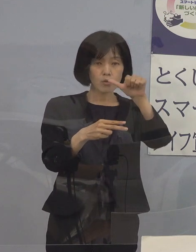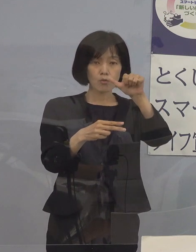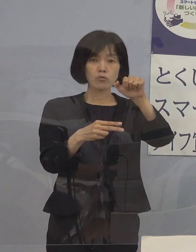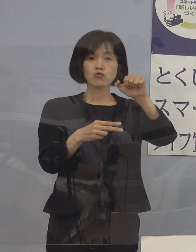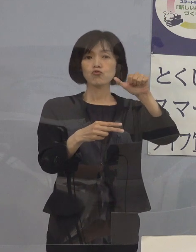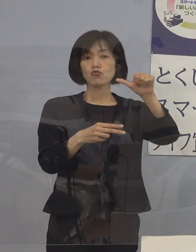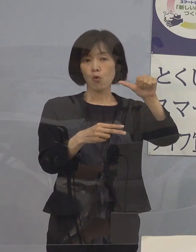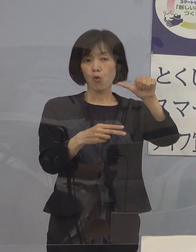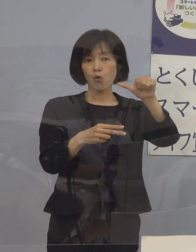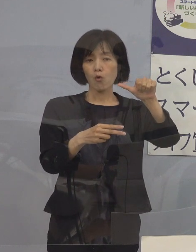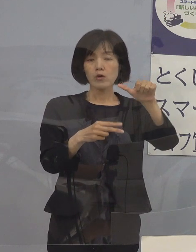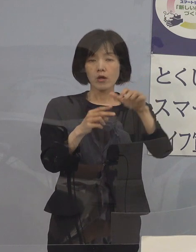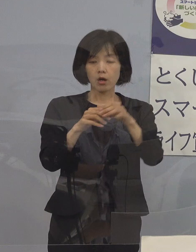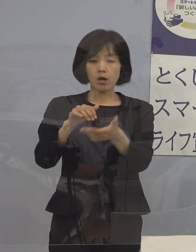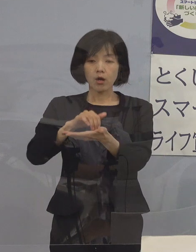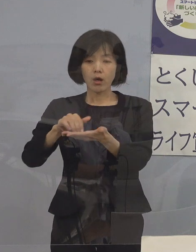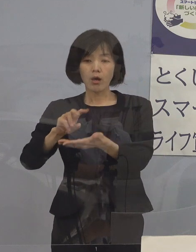ますので